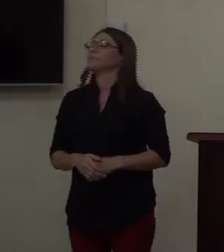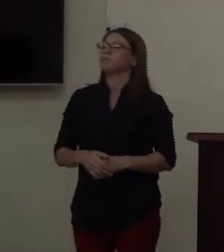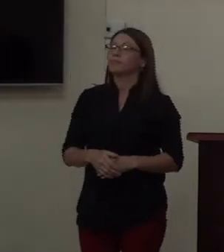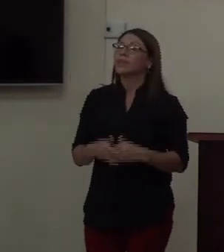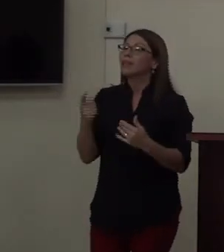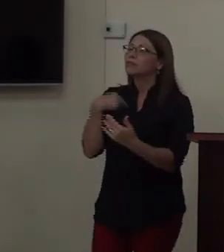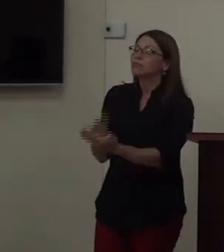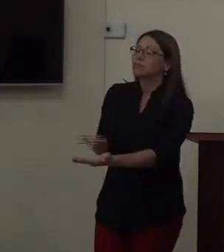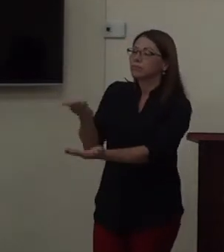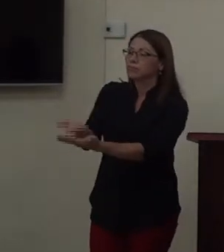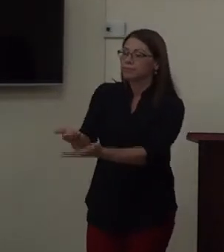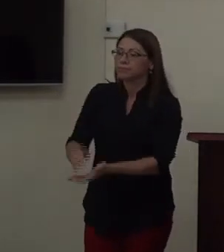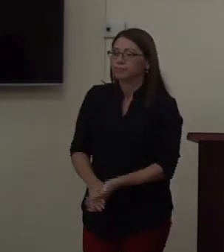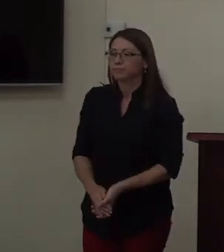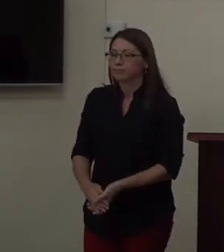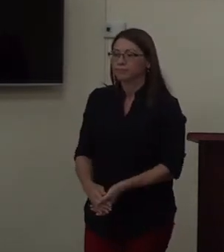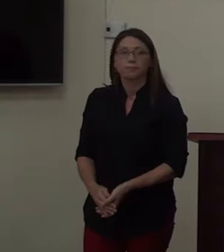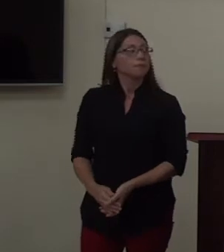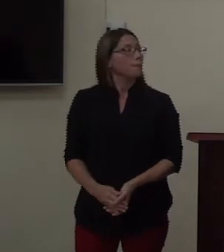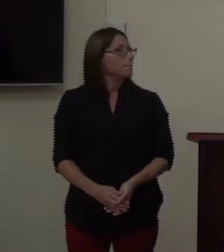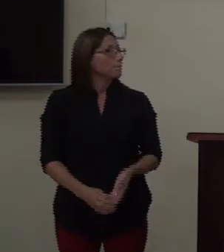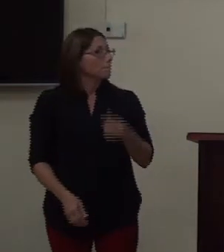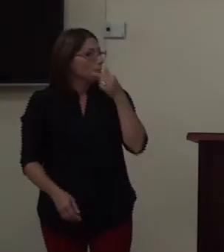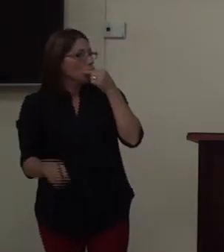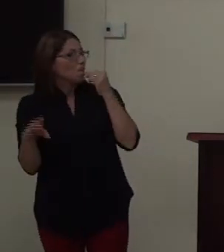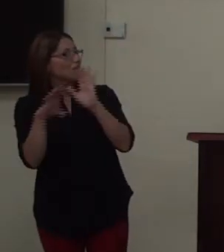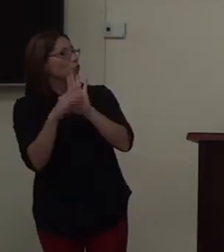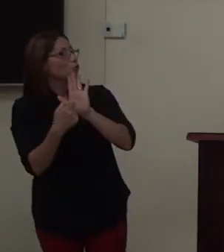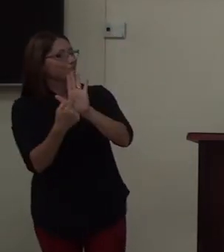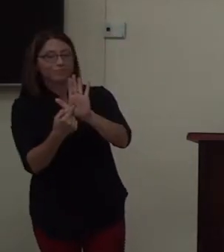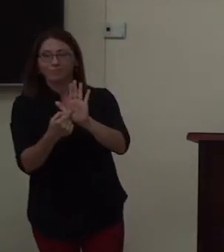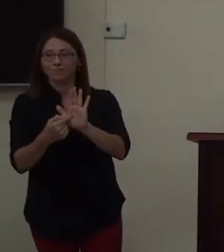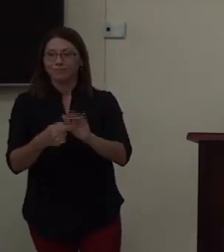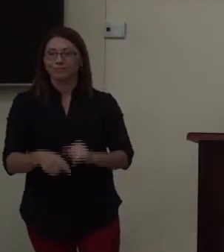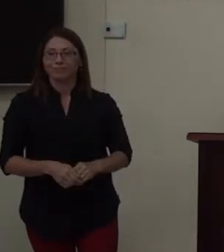Les planteo aquí esto, esta foto, que para mí es una joyita también.